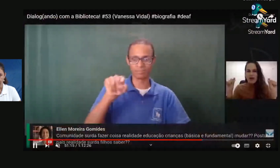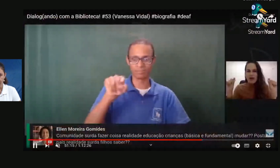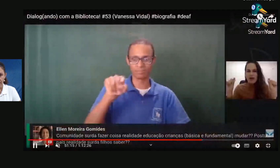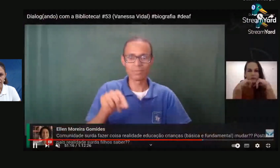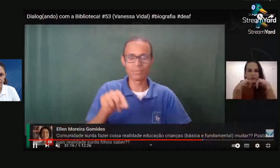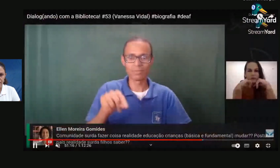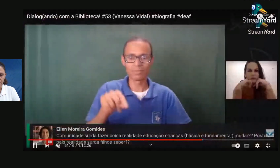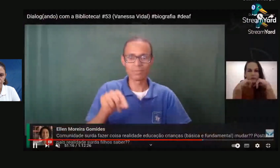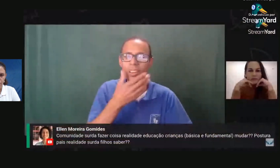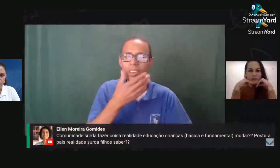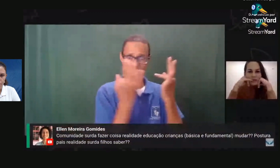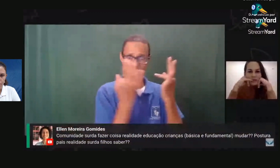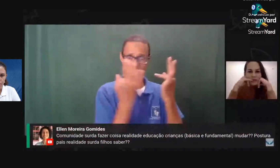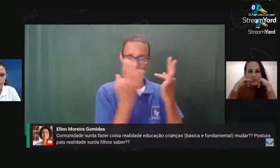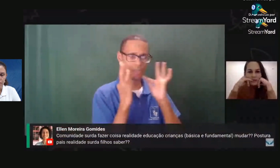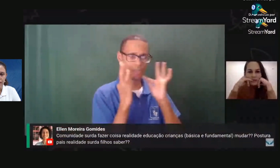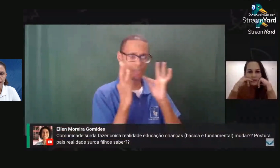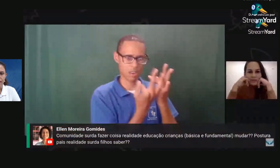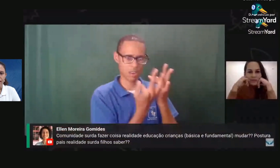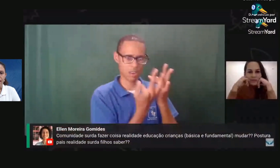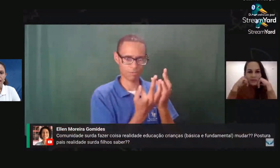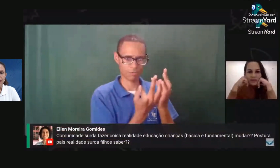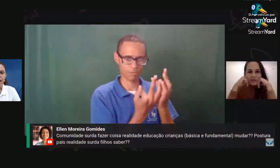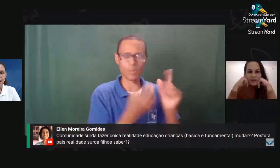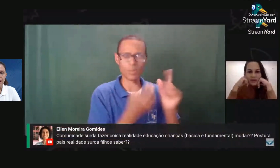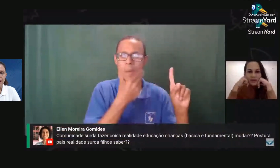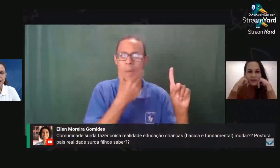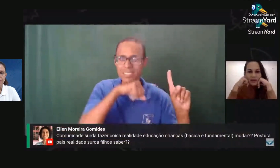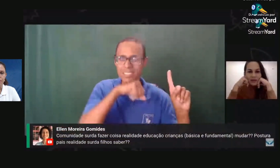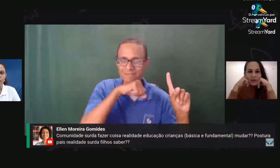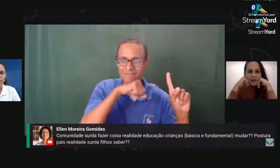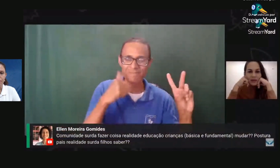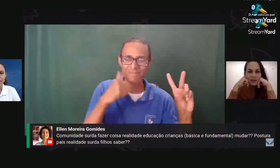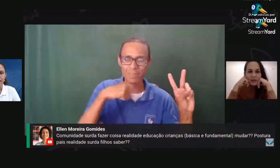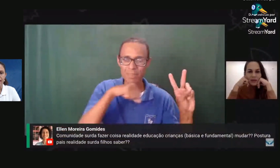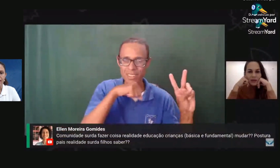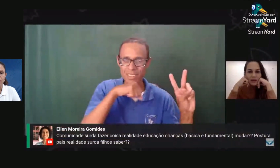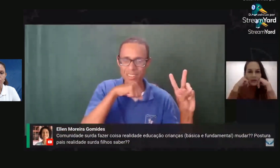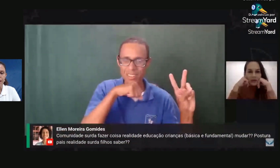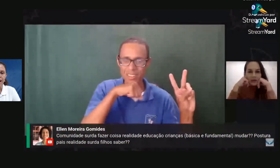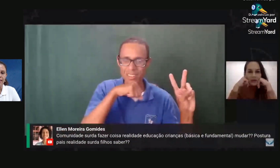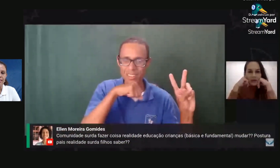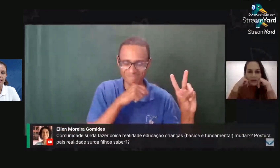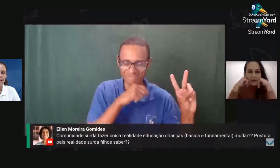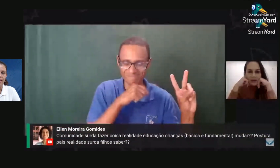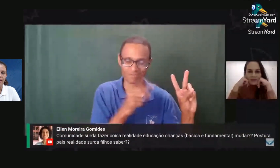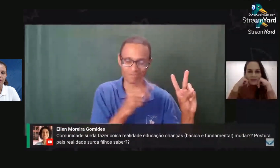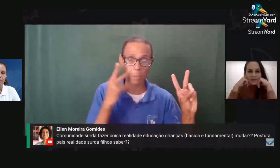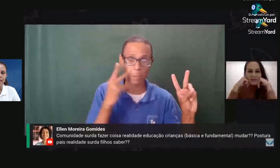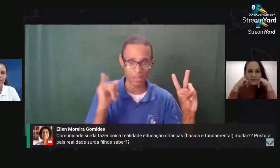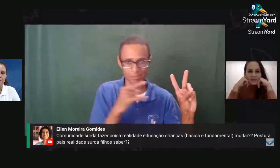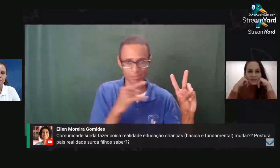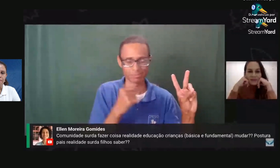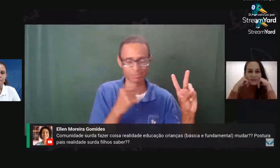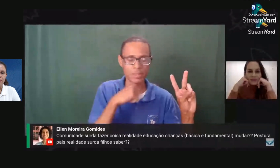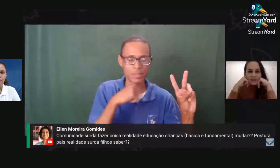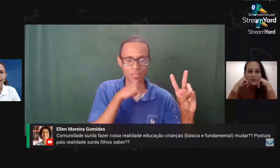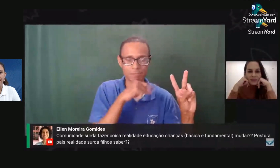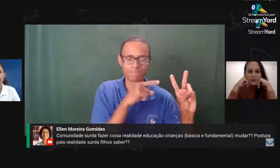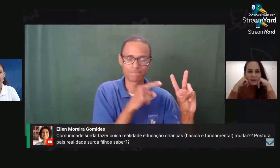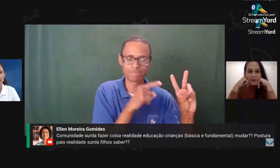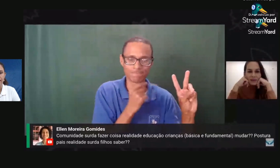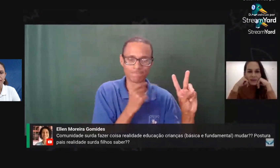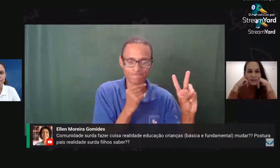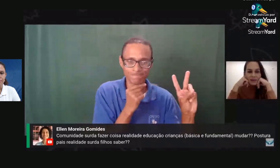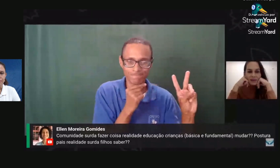Bom, a frase ficou um pouco, né? Bom, a família, né? Os pais, a família,